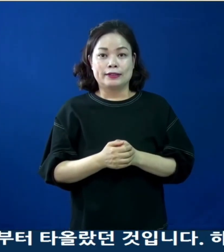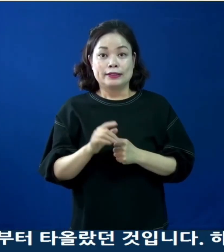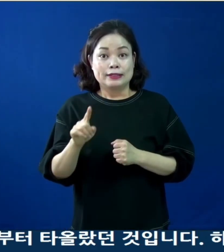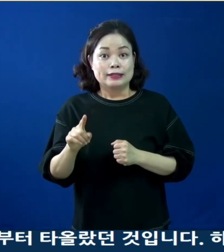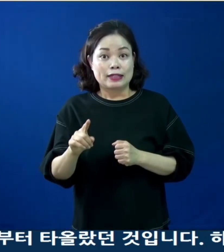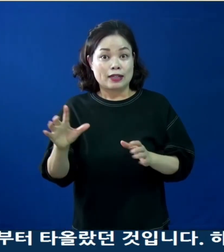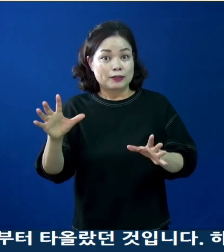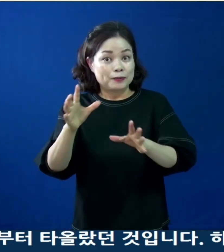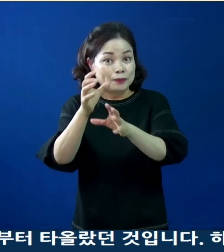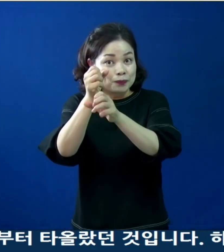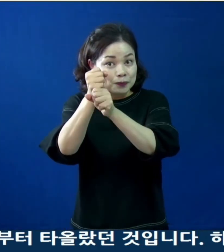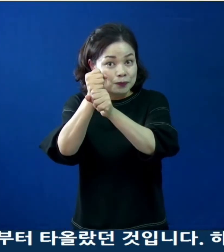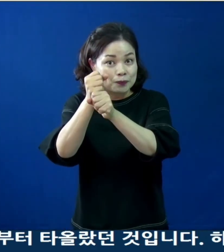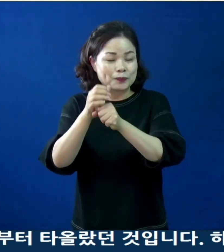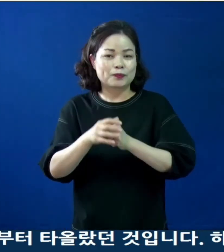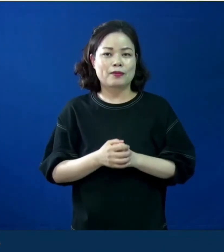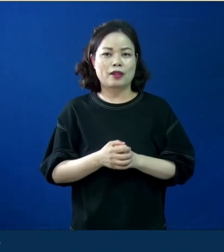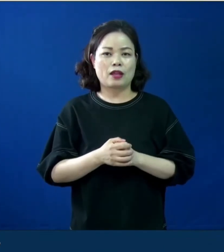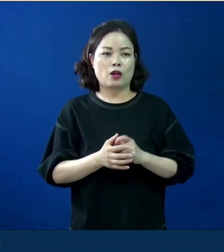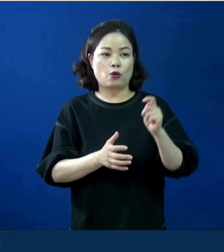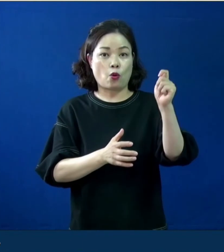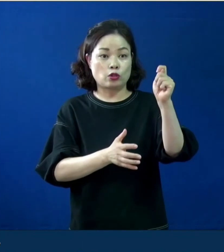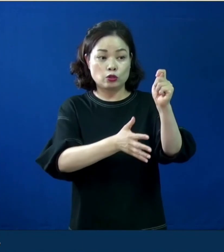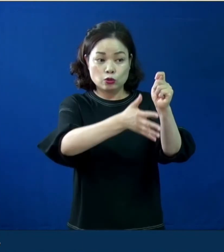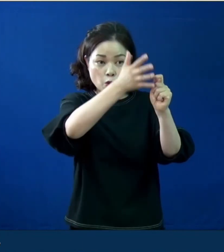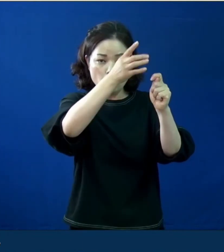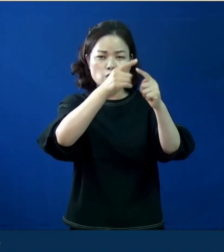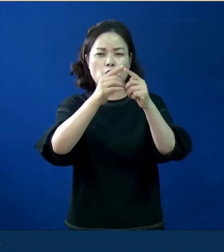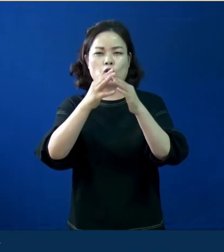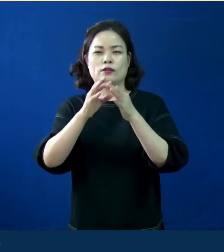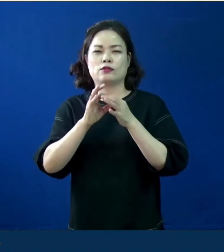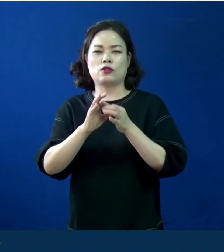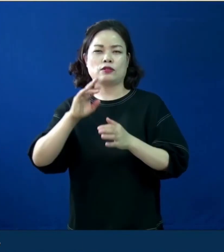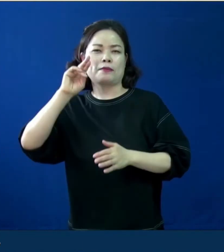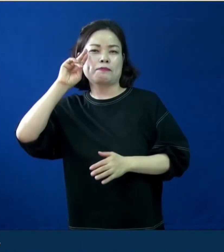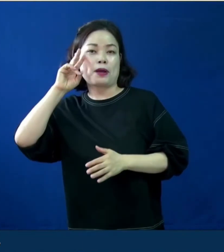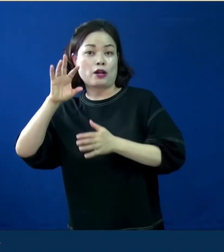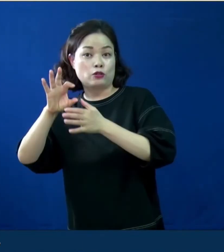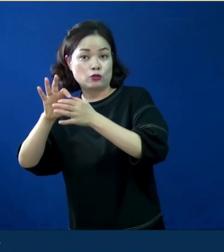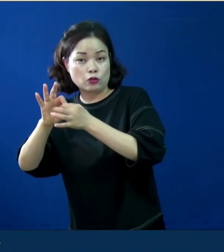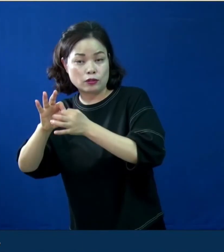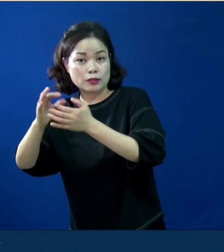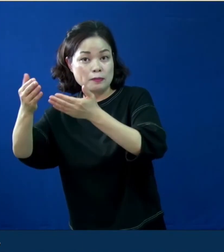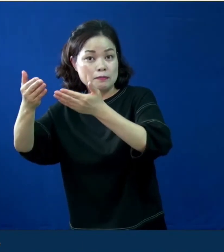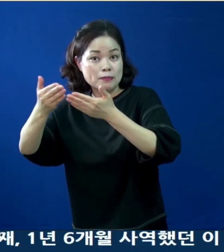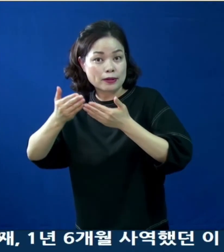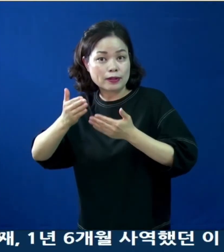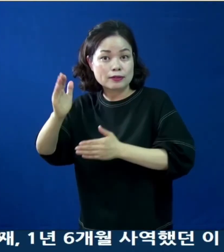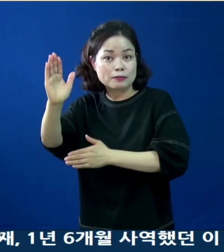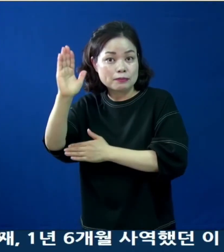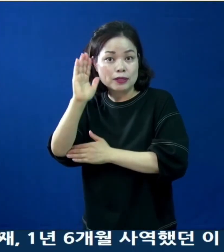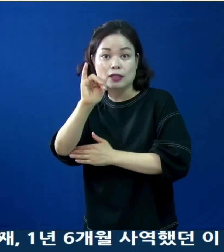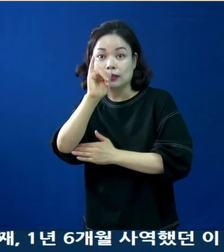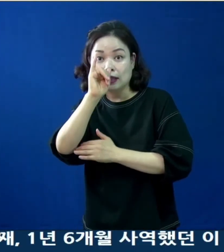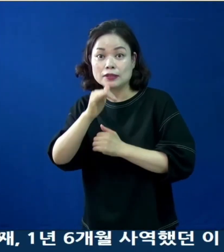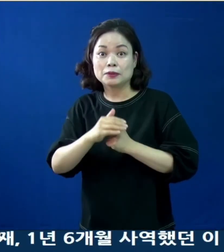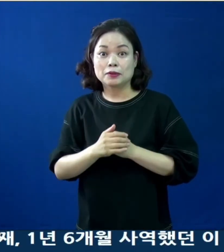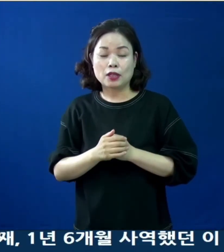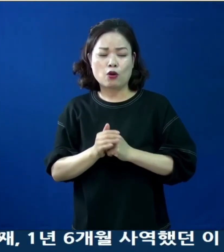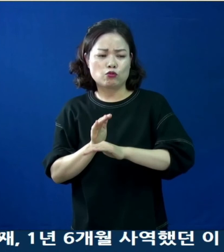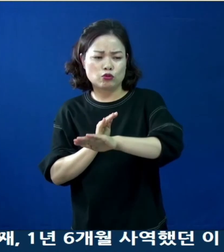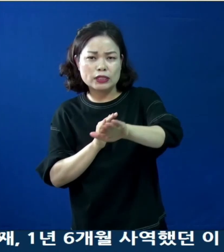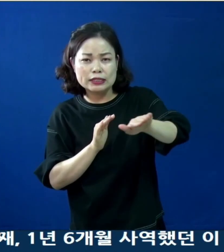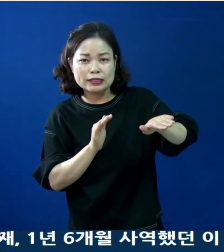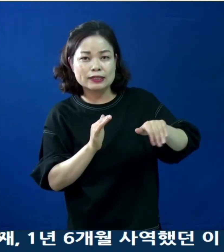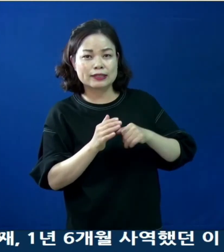이제 총정리합니다. 고린도 교회를 통해서, 이 바울을 통해서 우리가 받아야 될 메시지가 있습니다.